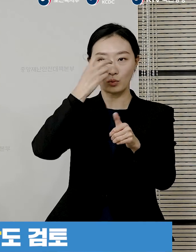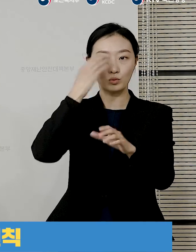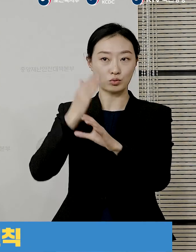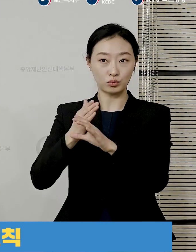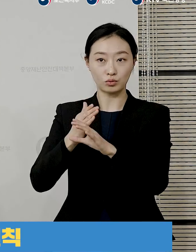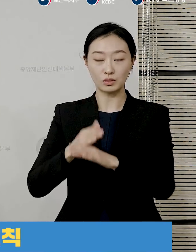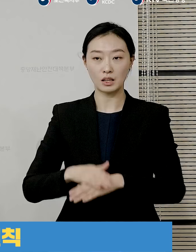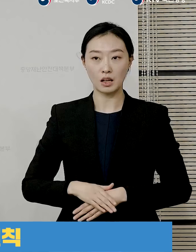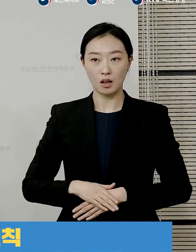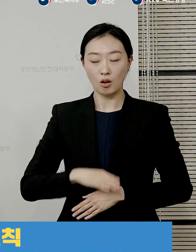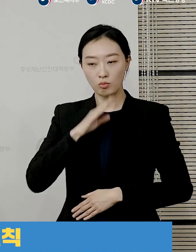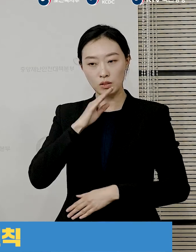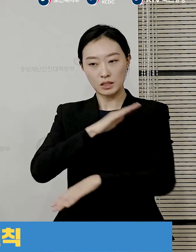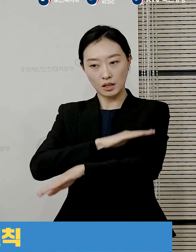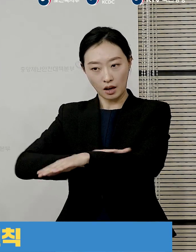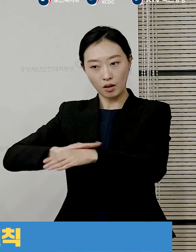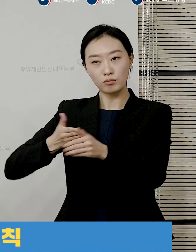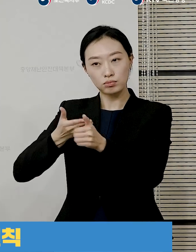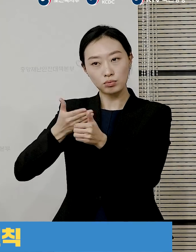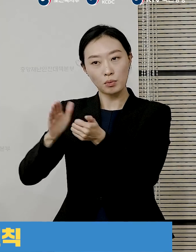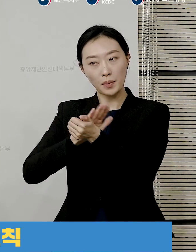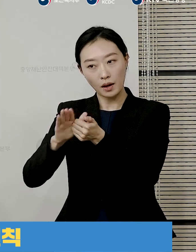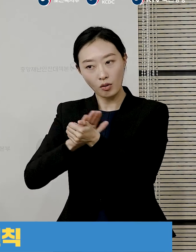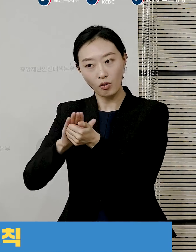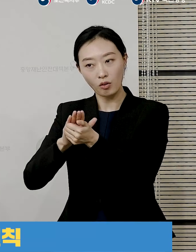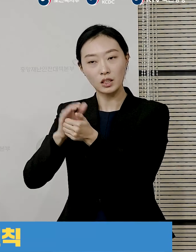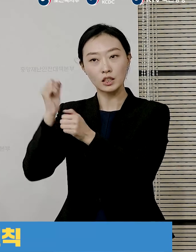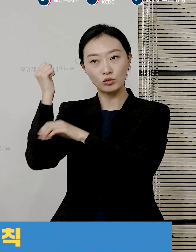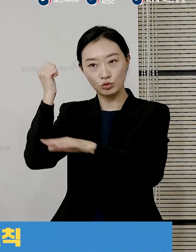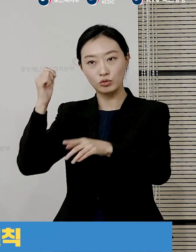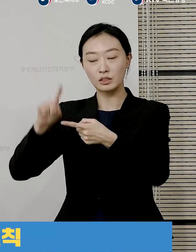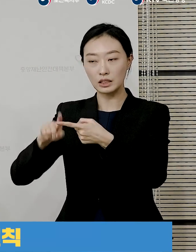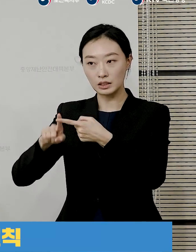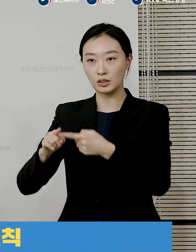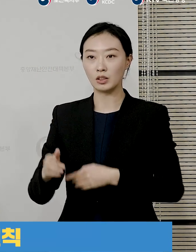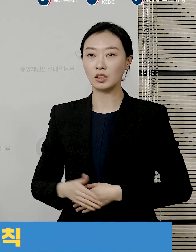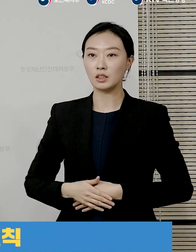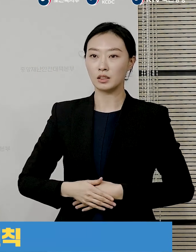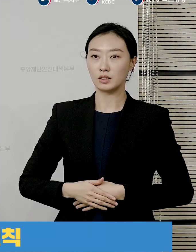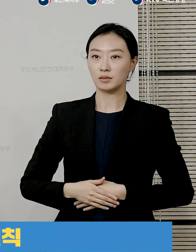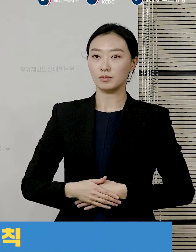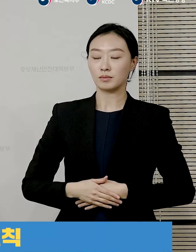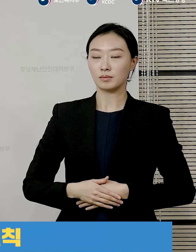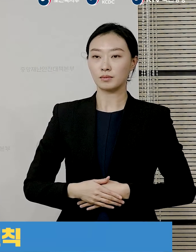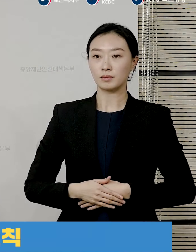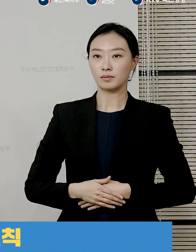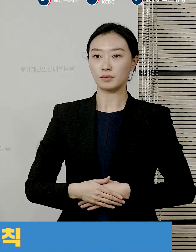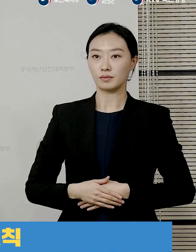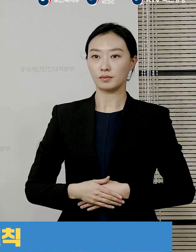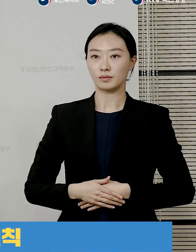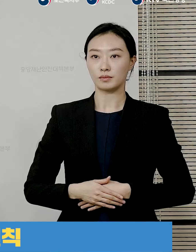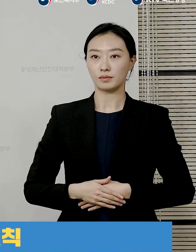있습니다. 그래서 그 적정한 수준에 대해서는 최대한 그 경제적으로도